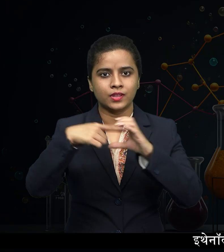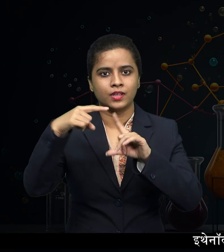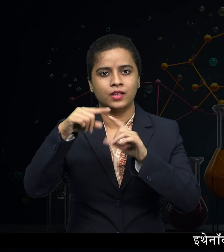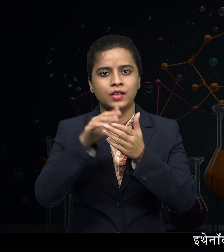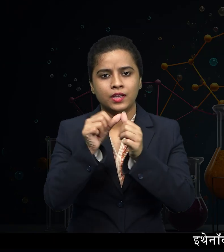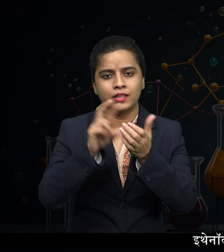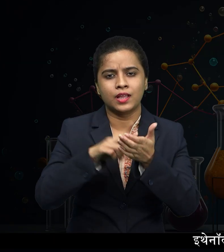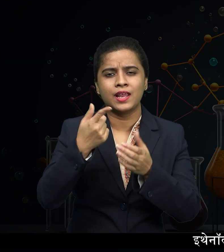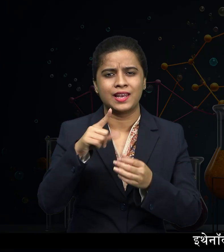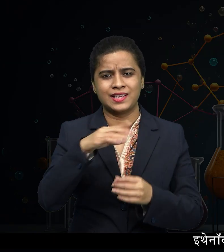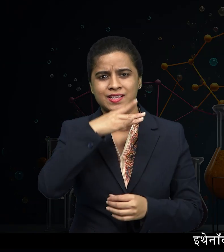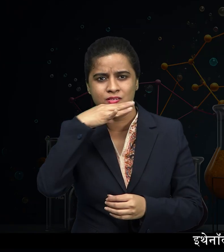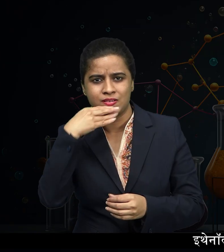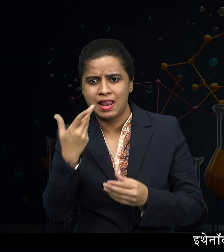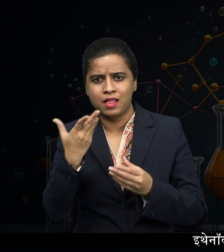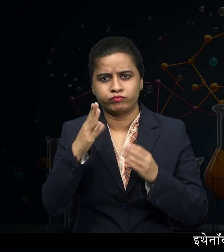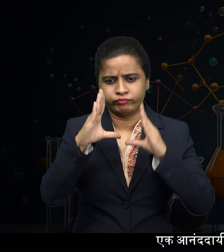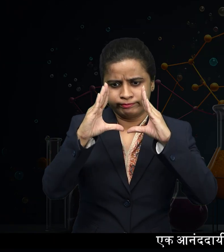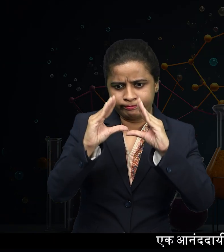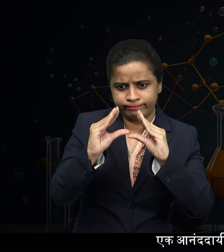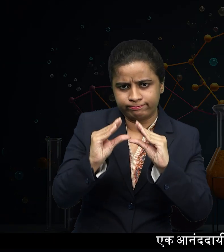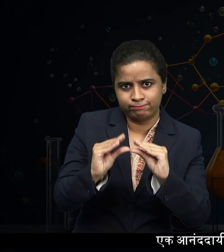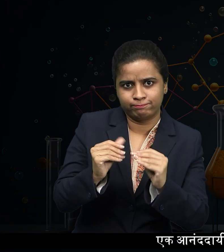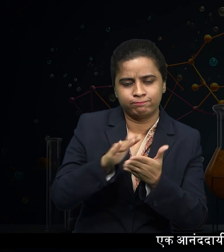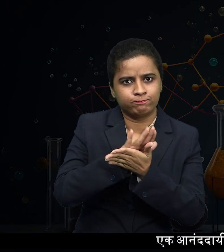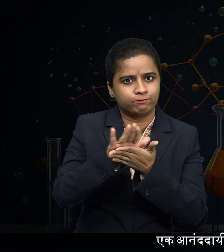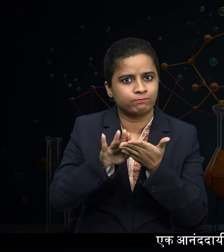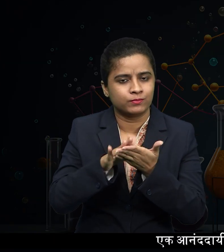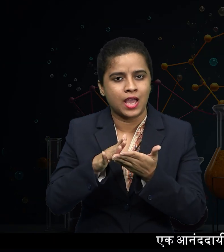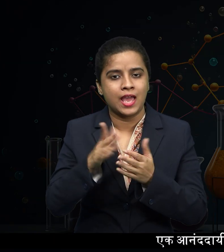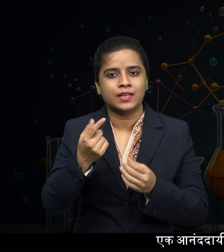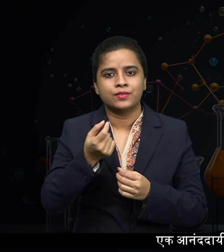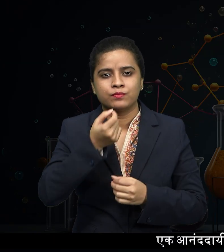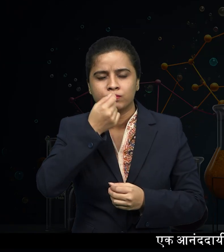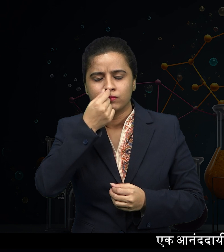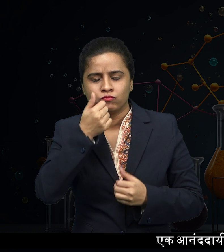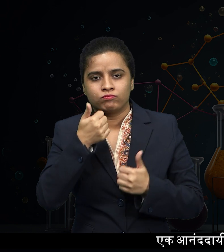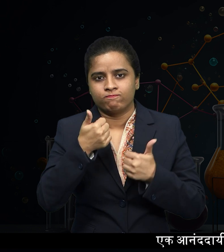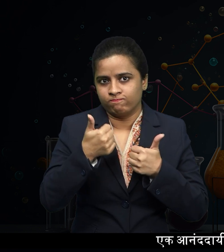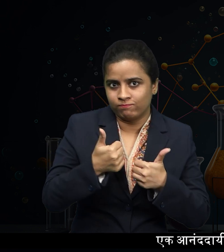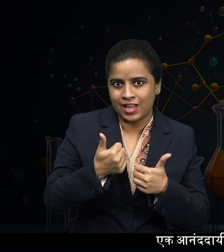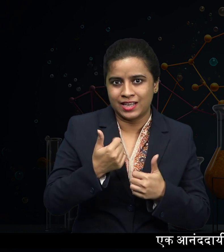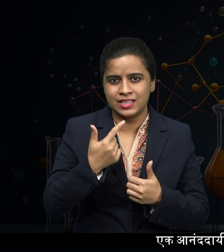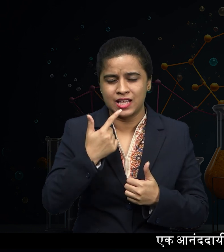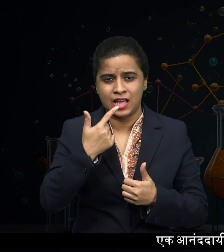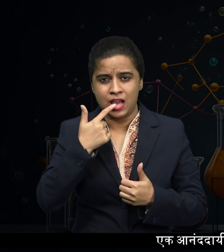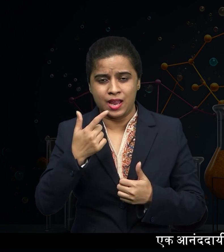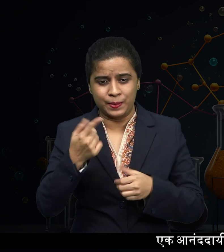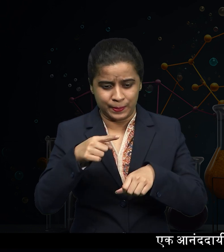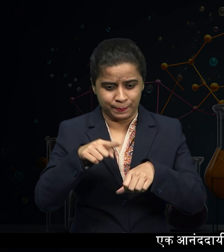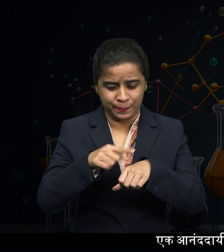इथेनॉल एक रंगहीन द्रव्य आहे. एक आनंददायी वास आणि जळजळ चव आहे.